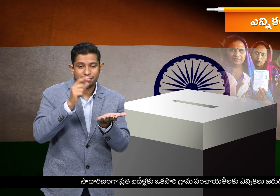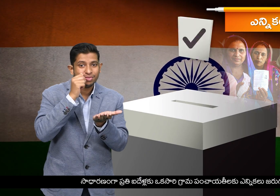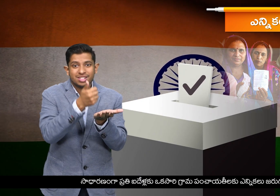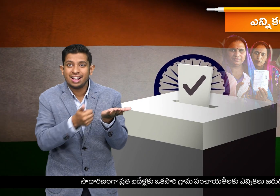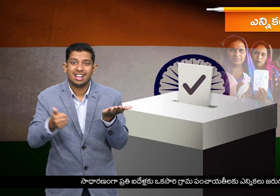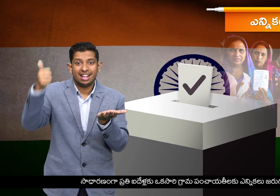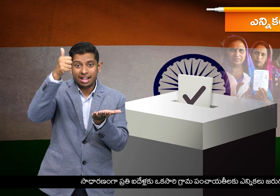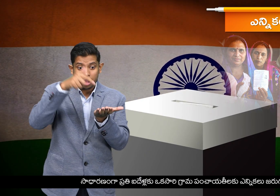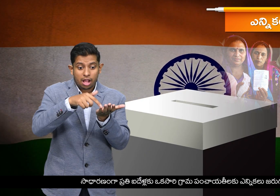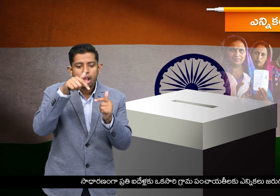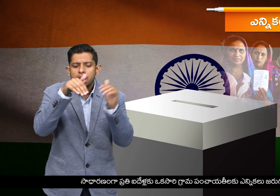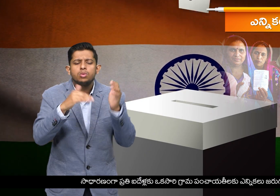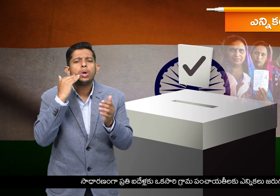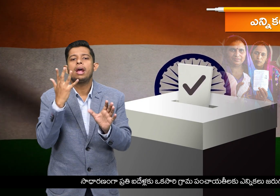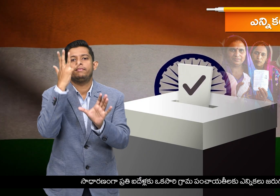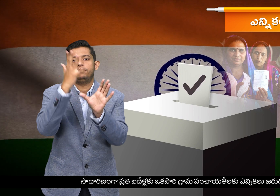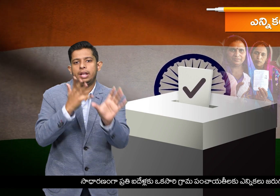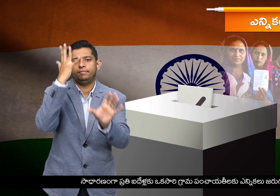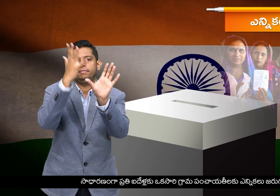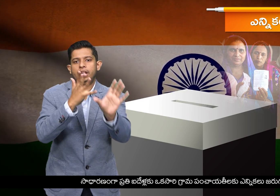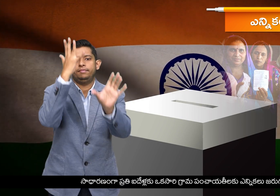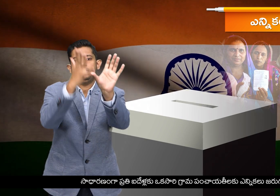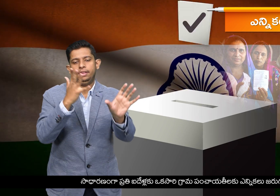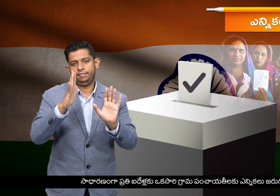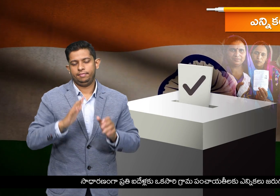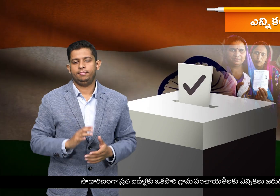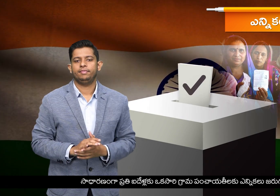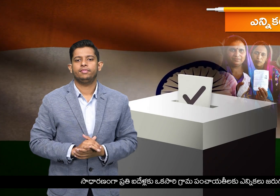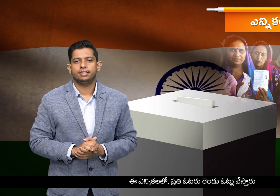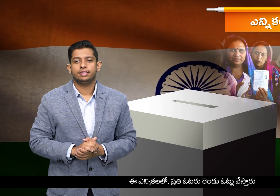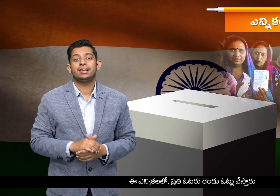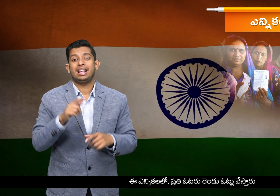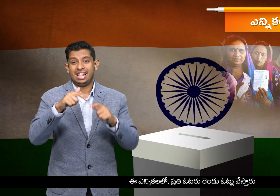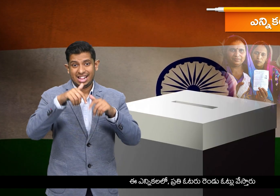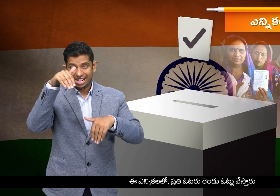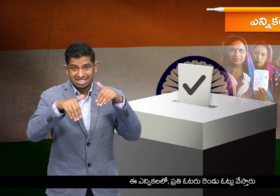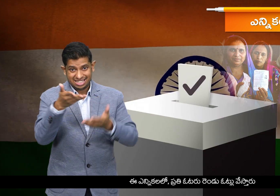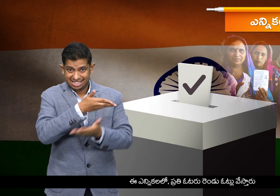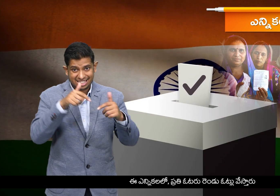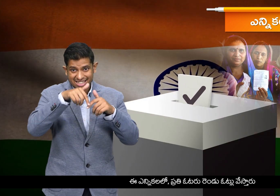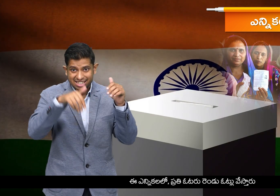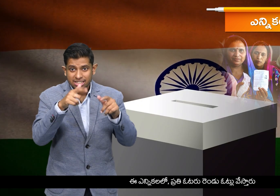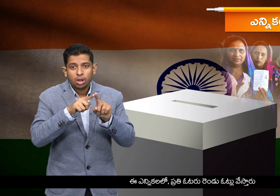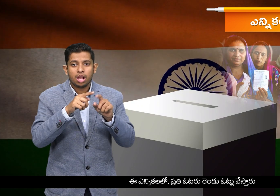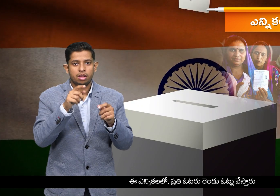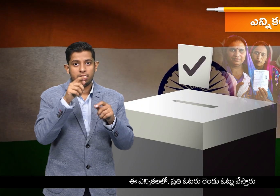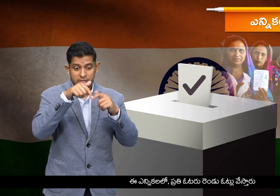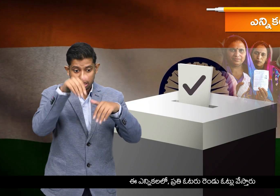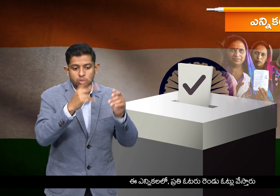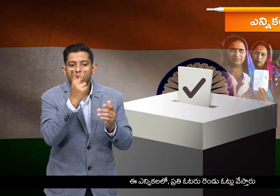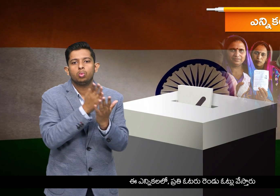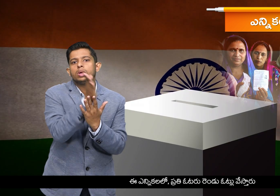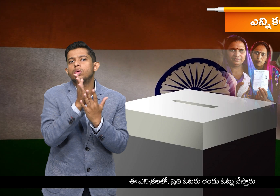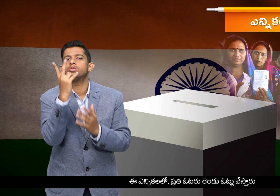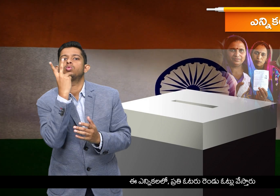సాధారణంగా ప్రతి 5 ఏళ్లకు ఒకసారి గ్రామ పంచాయతీలకు ఎన్నికలు జరుగుతాయి. ఈ ఎన్నికలలో ప్రతి ఓటరు